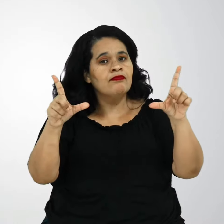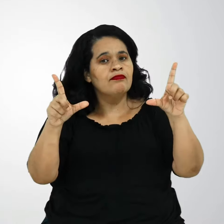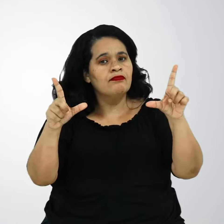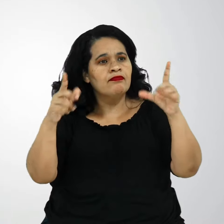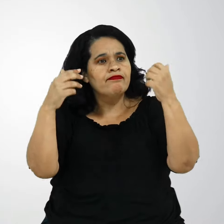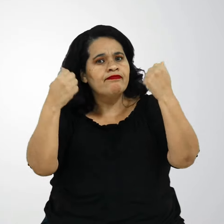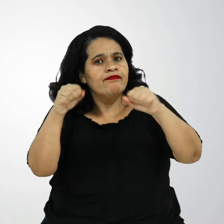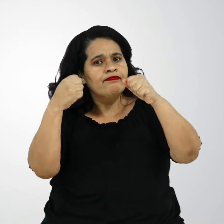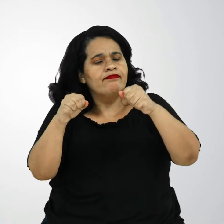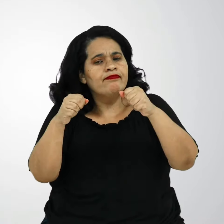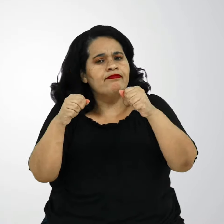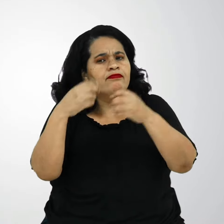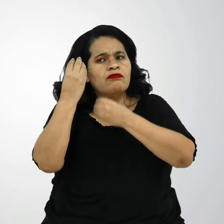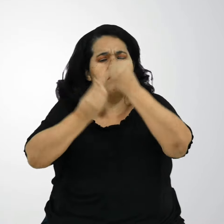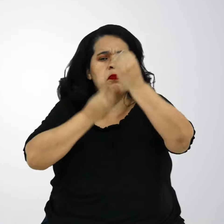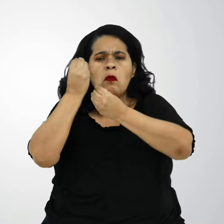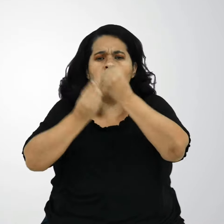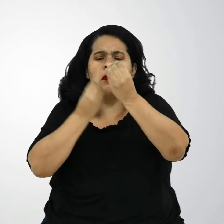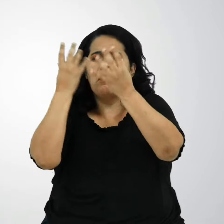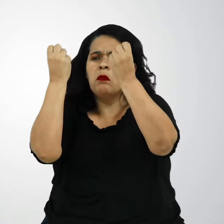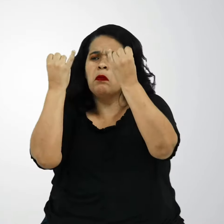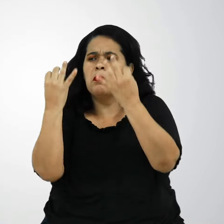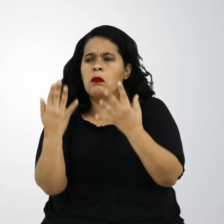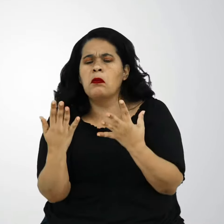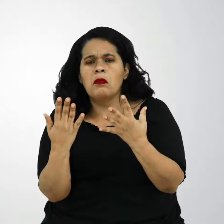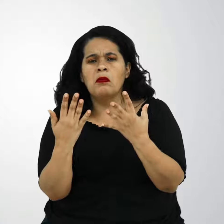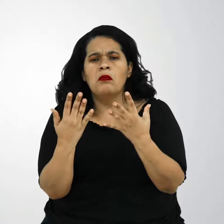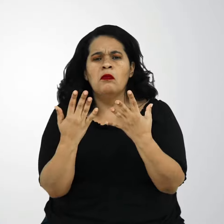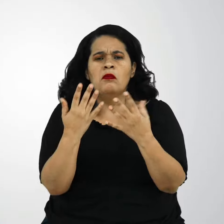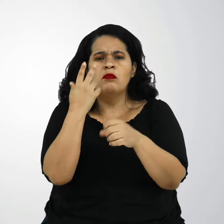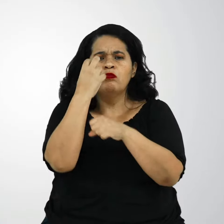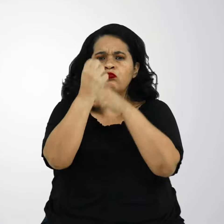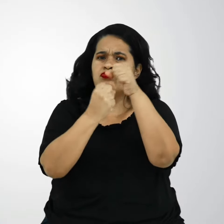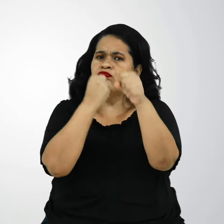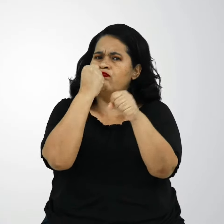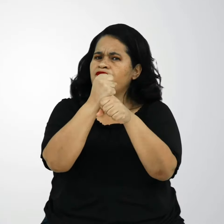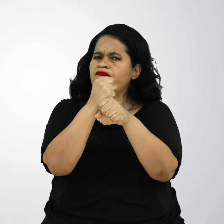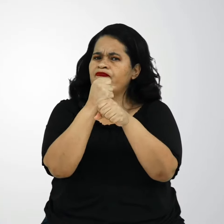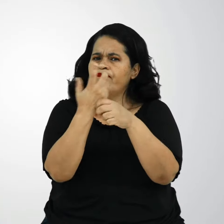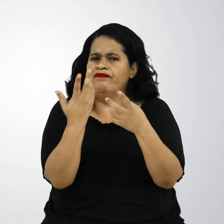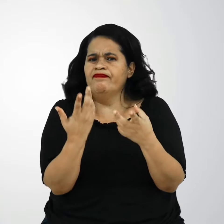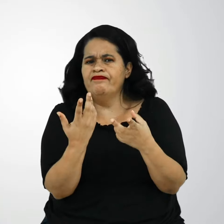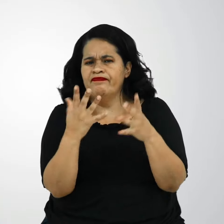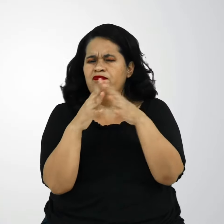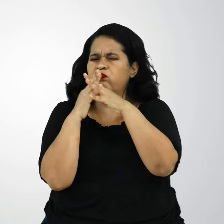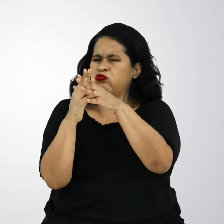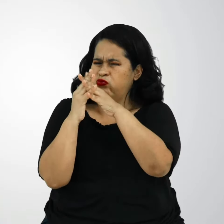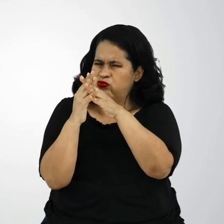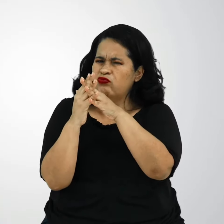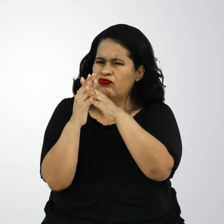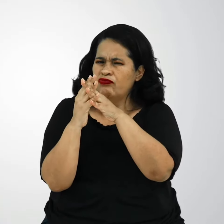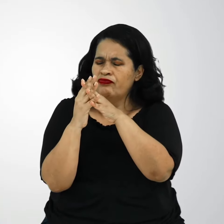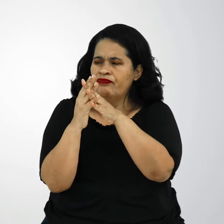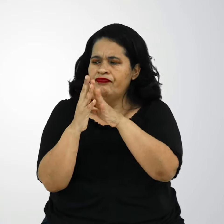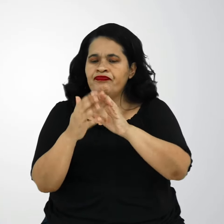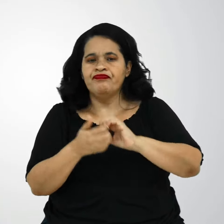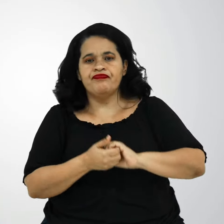da outra, para fazer esses 2.300 anos, dá em 1844, é bem complicado. E